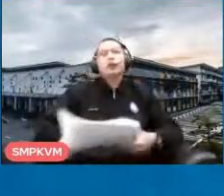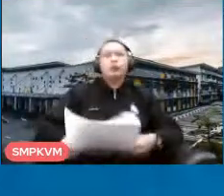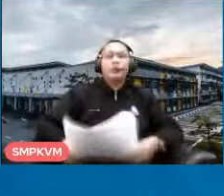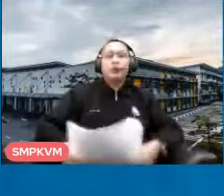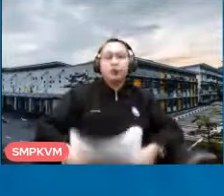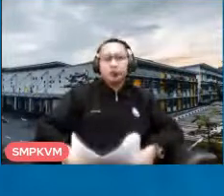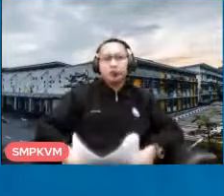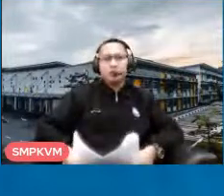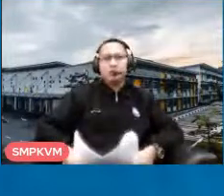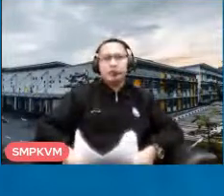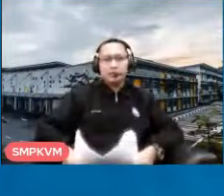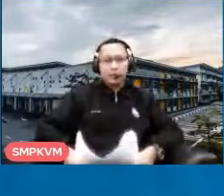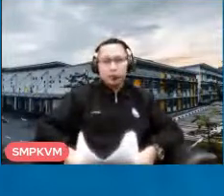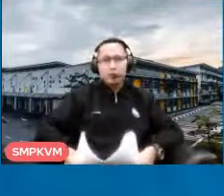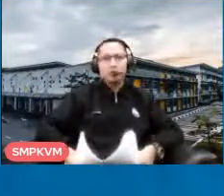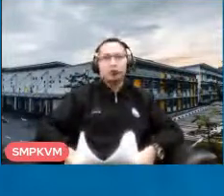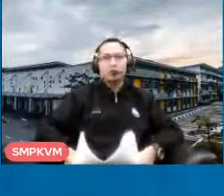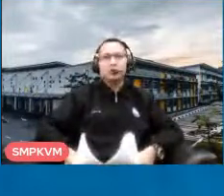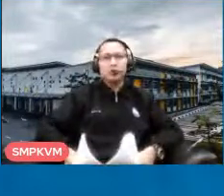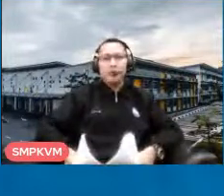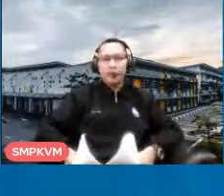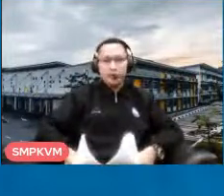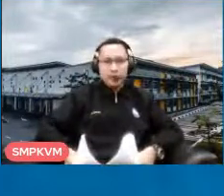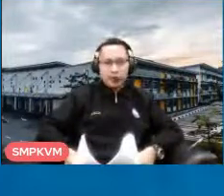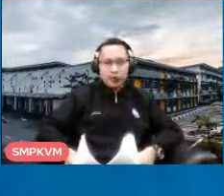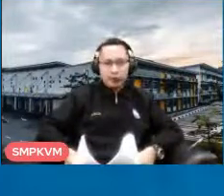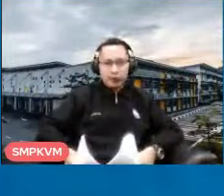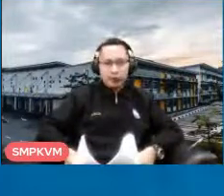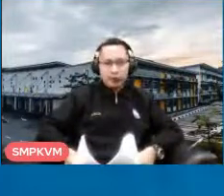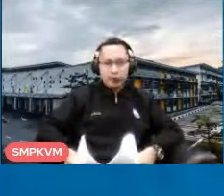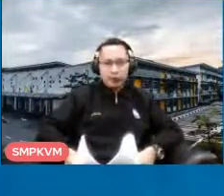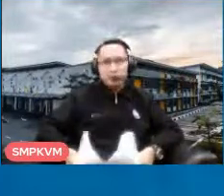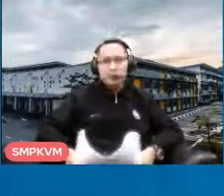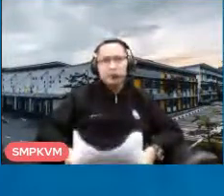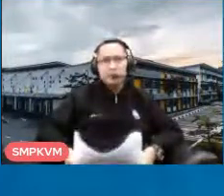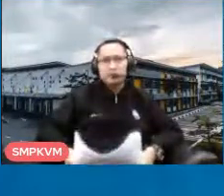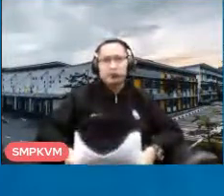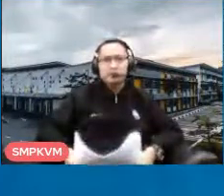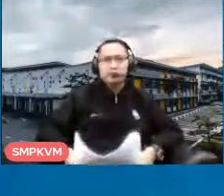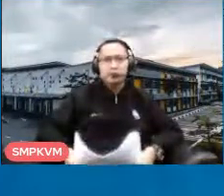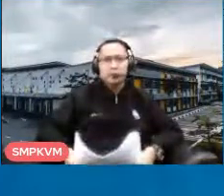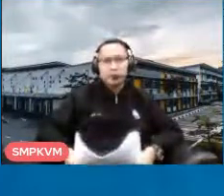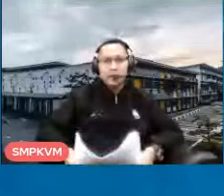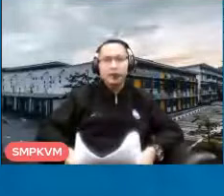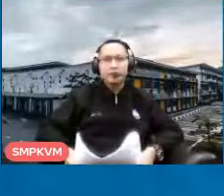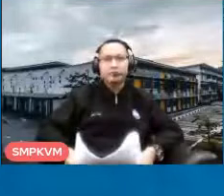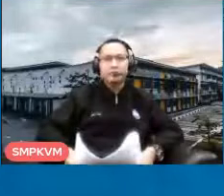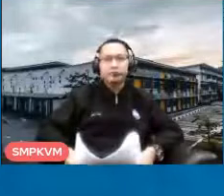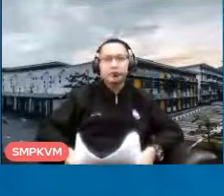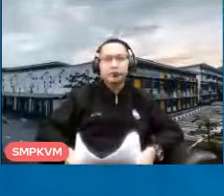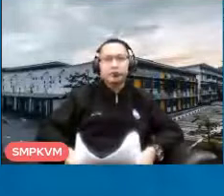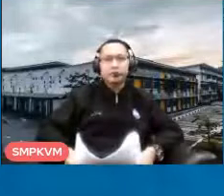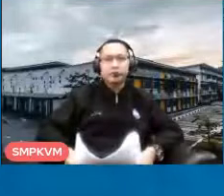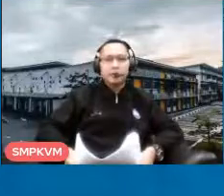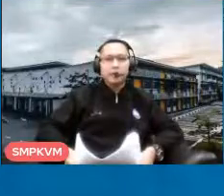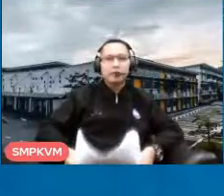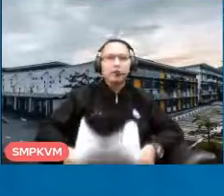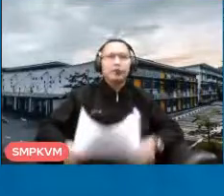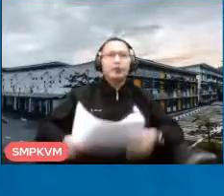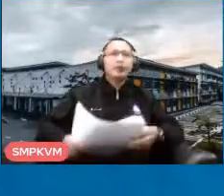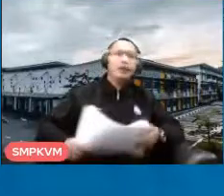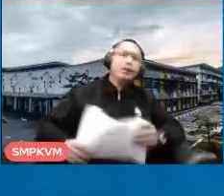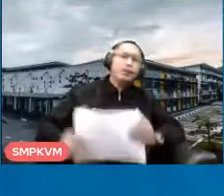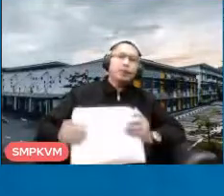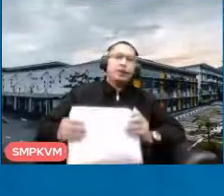bolehlah memang tak boleh ketak sungguh kapalnya Jalan tak boleh nak tentu aku tak boleh letaknya eh